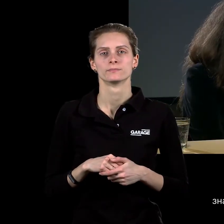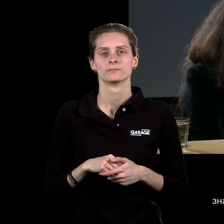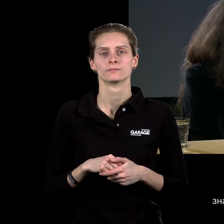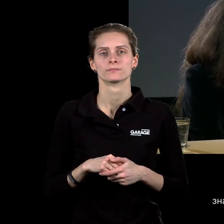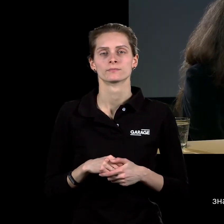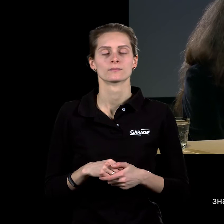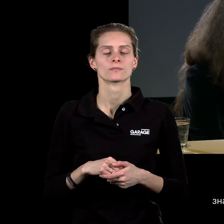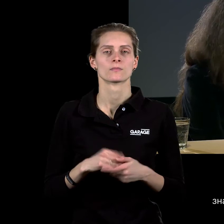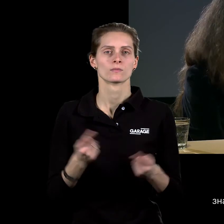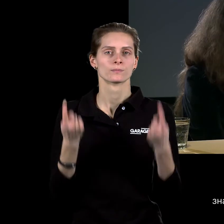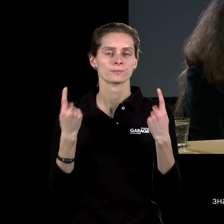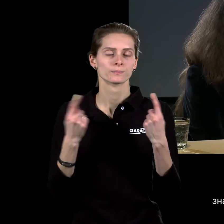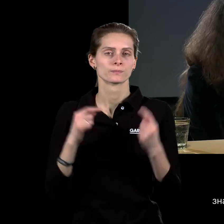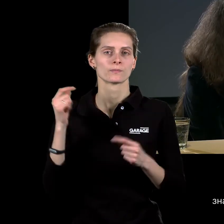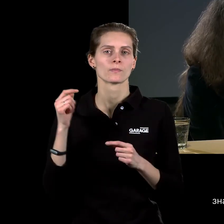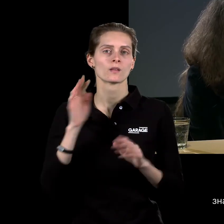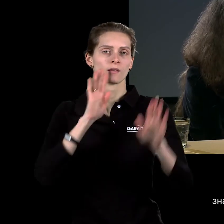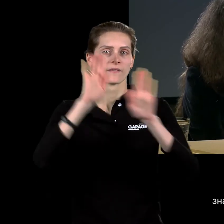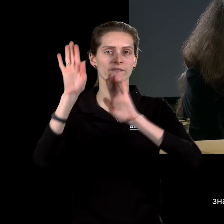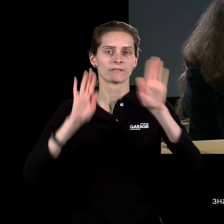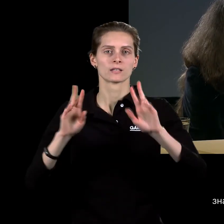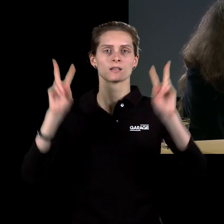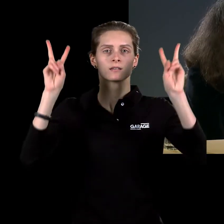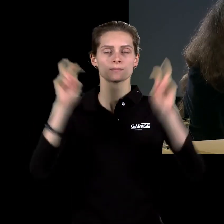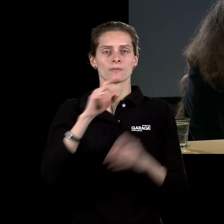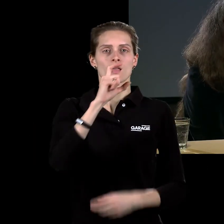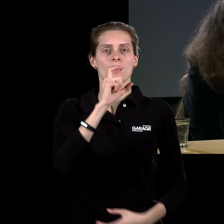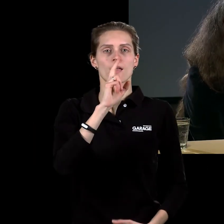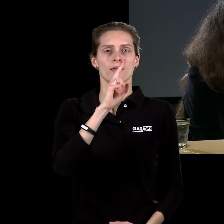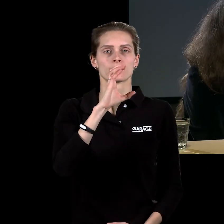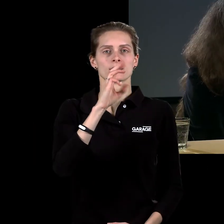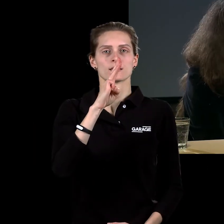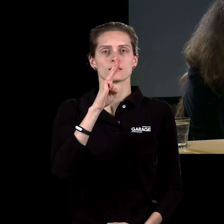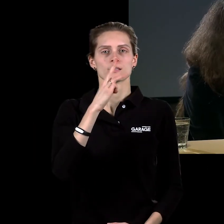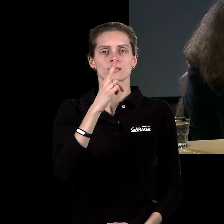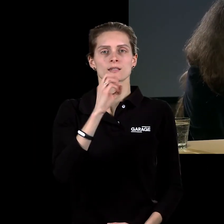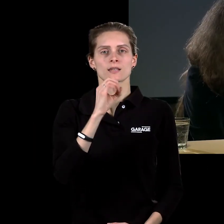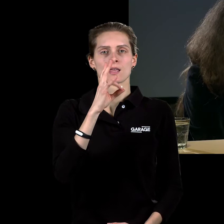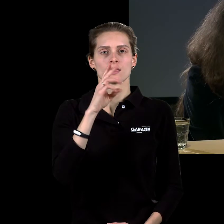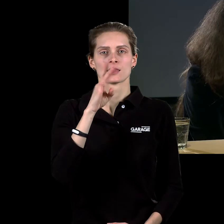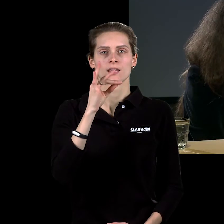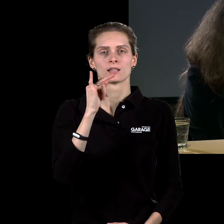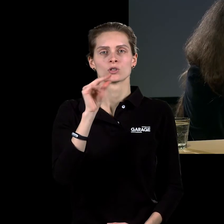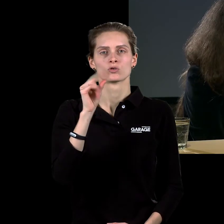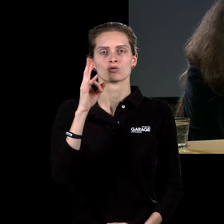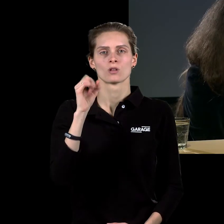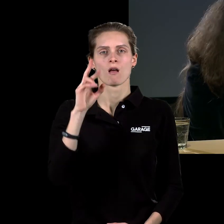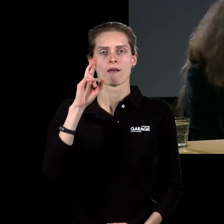знаковой выставке, которая называлась «Эксцентричная абстракция». Делала ее куратор и